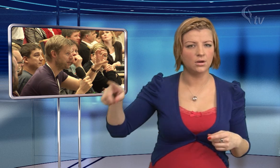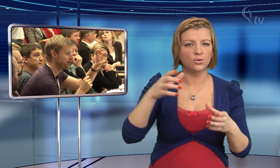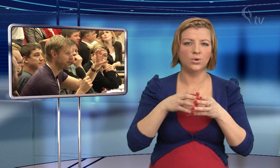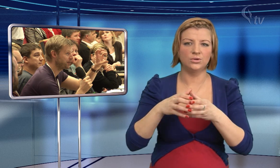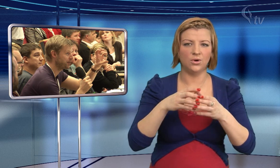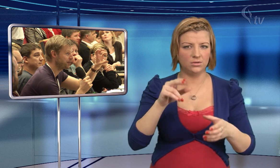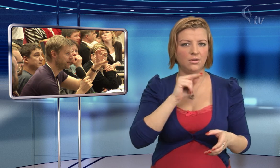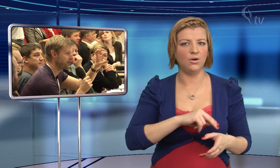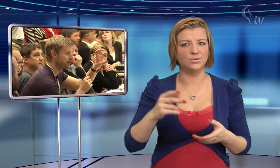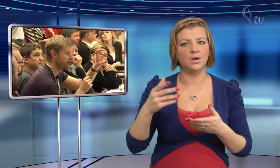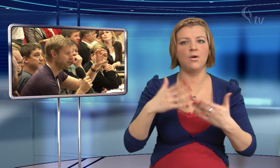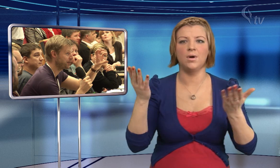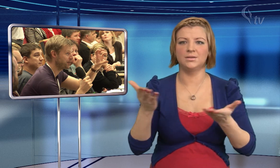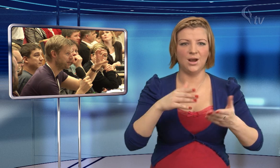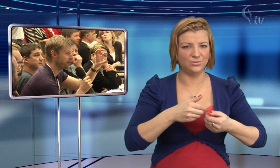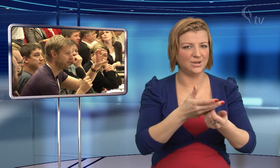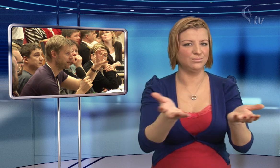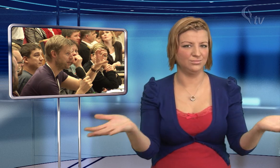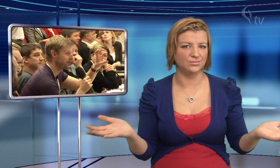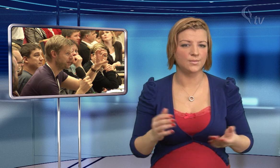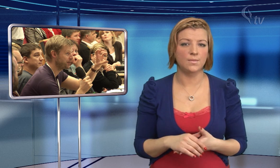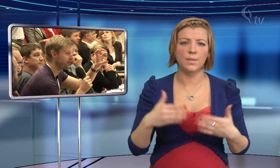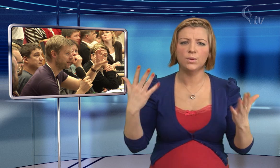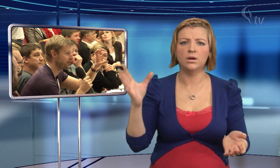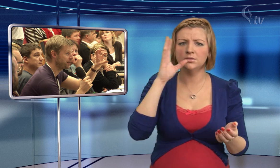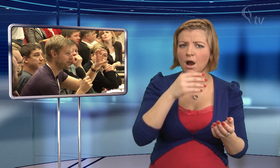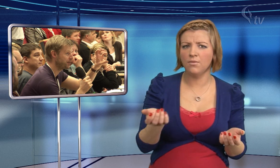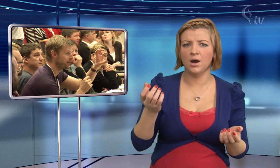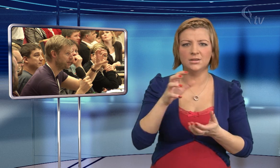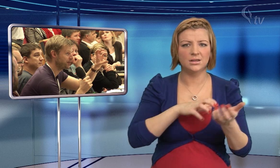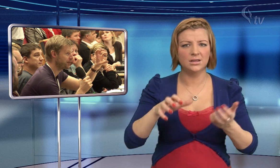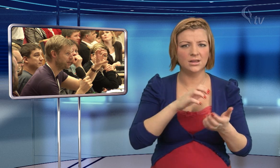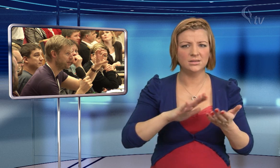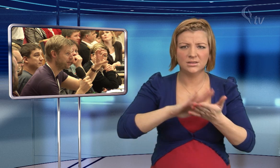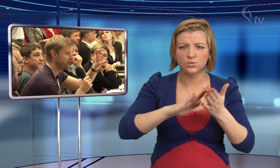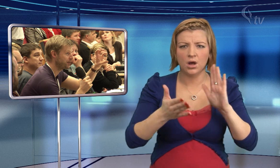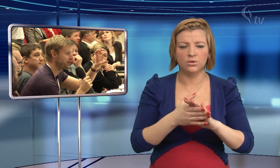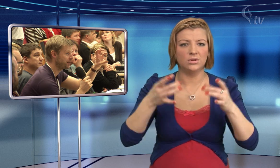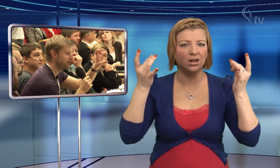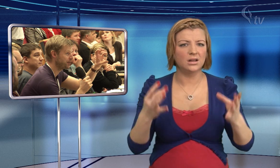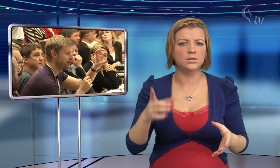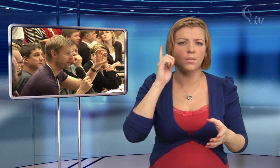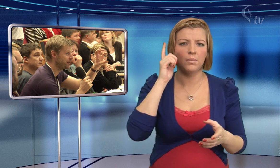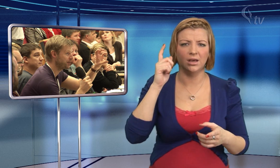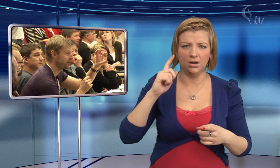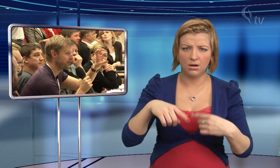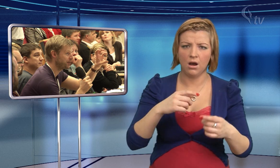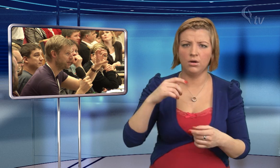internetiteenuste arendajad ühiskondlikult kasulike avalike teenuseid. Kuidas saavad kriisisituatsioonis lihtsa mobiilirakenduse kaudu